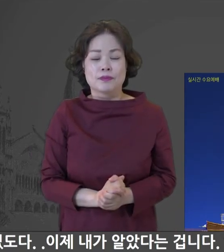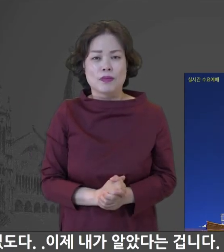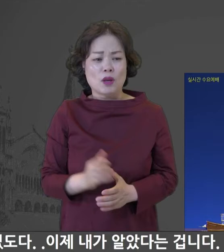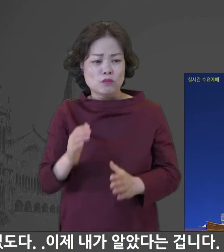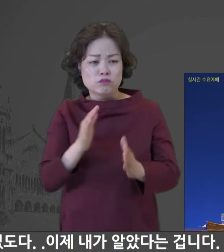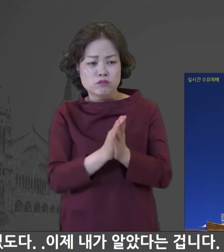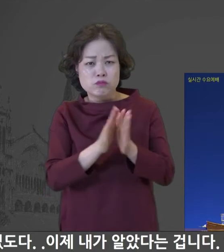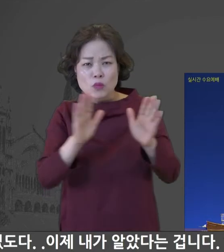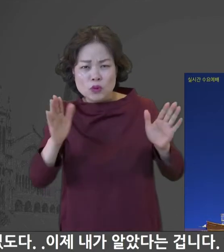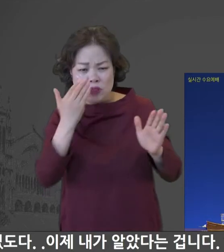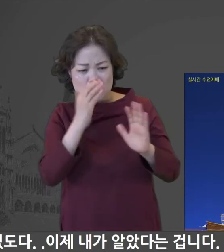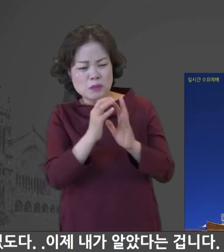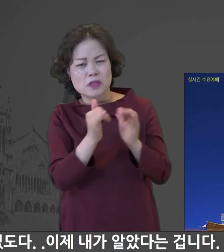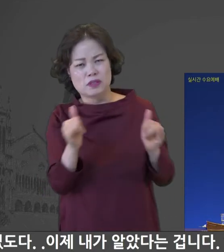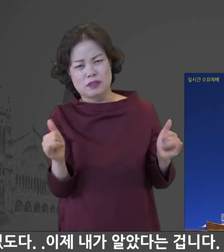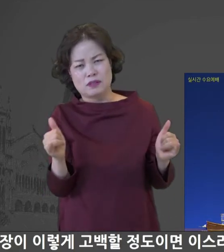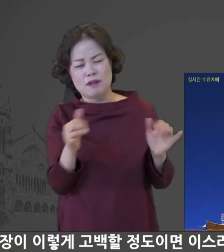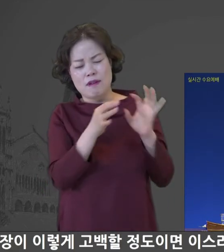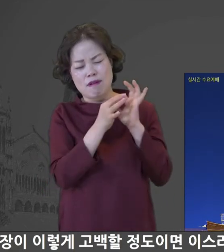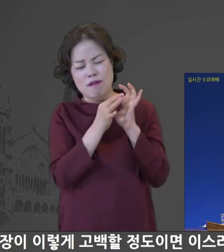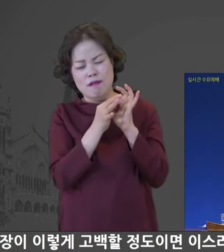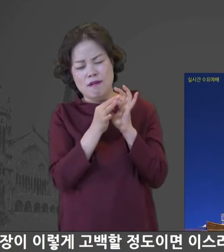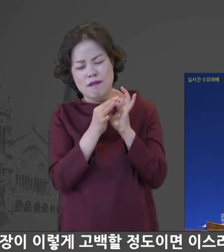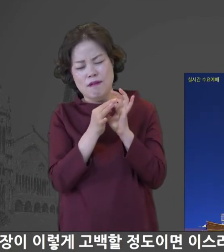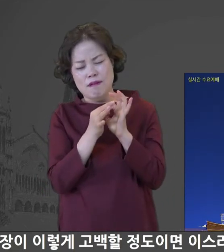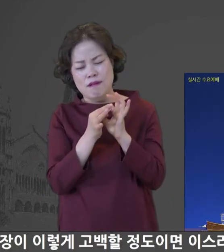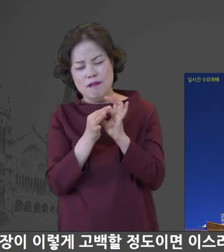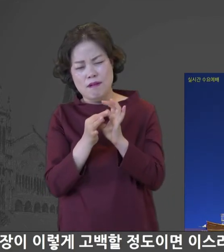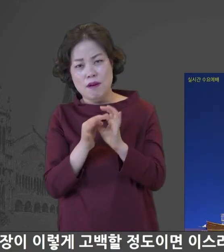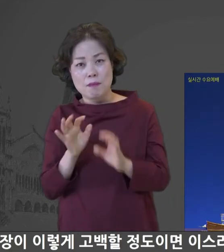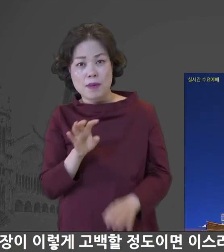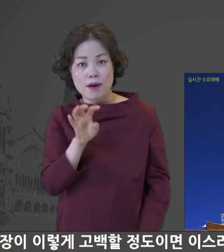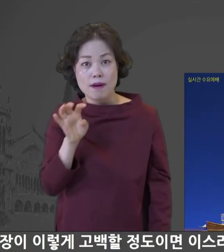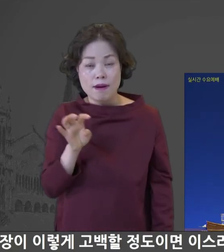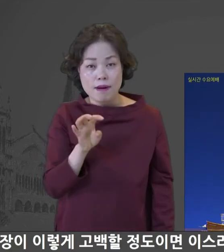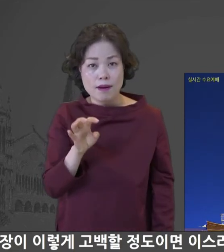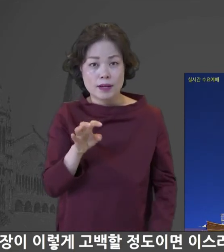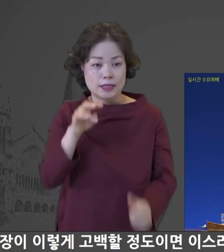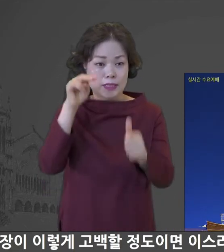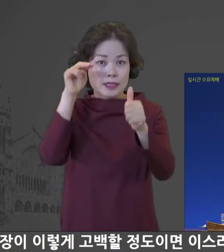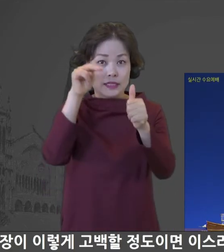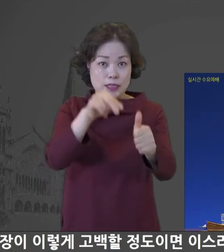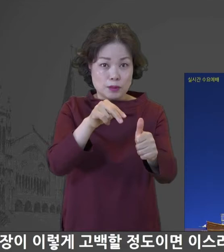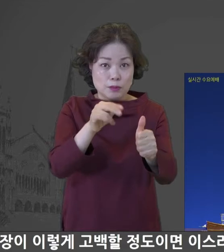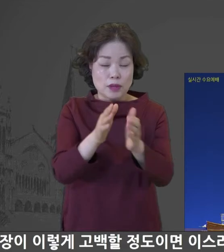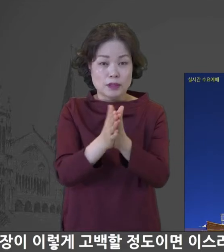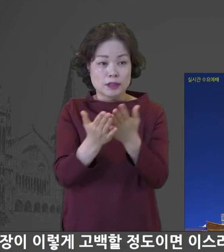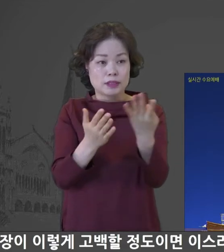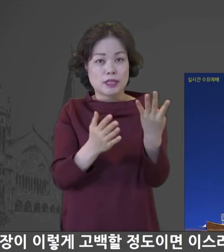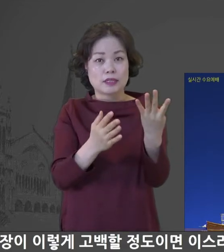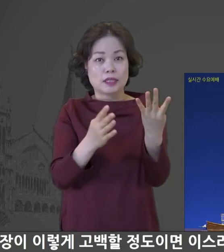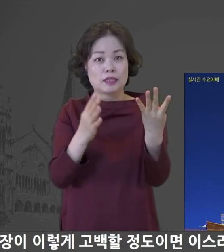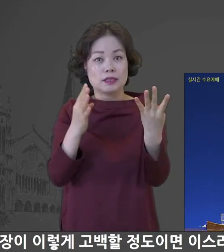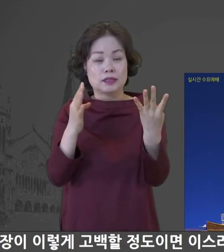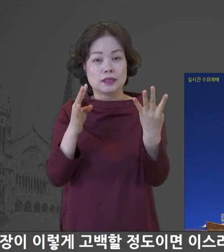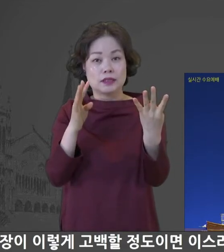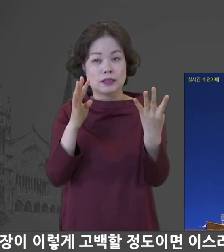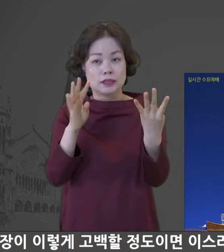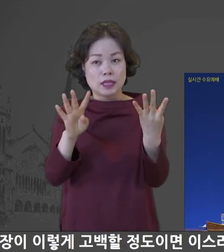그래서 모세는 이스라엘 백성들에게 계속해서 이러한 말씀을 반복합니다. 신명기 4장 32절에 보면 이렇게 기록되어